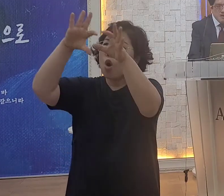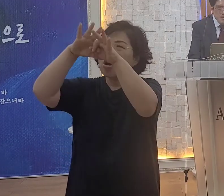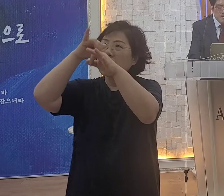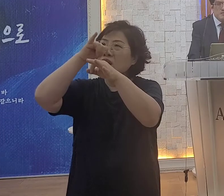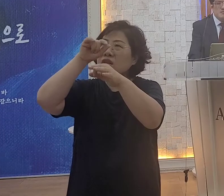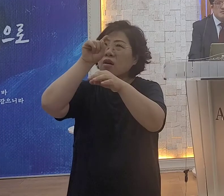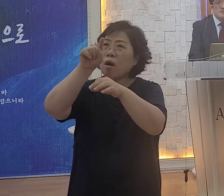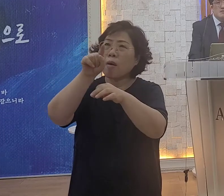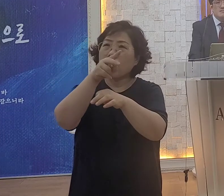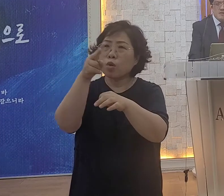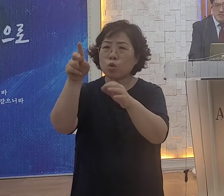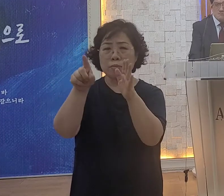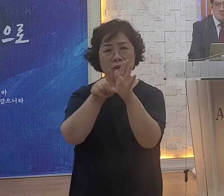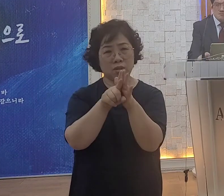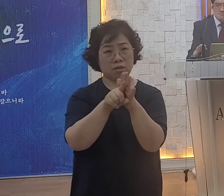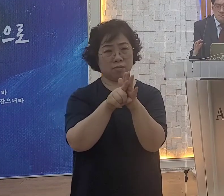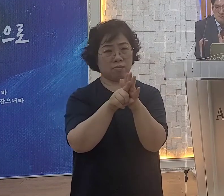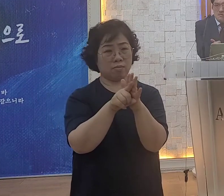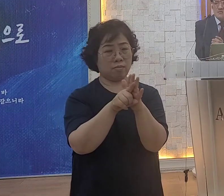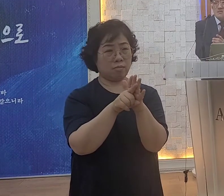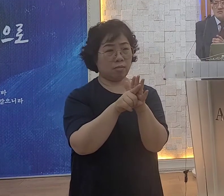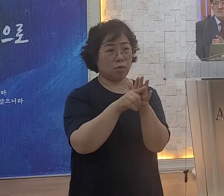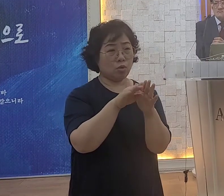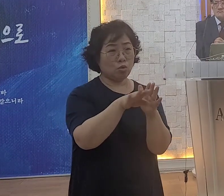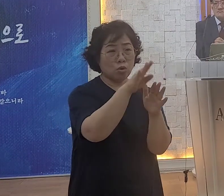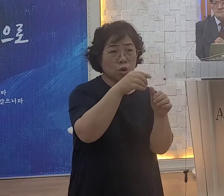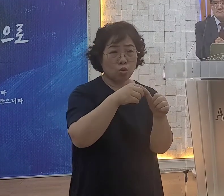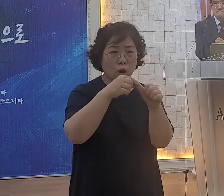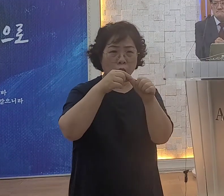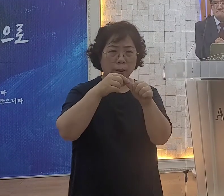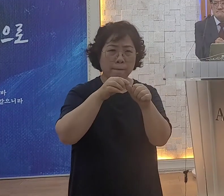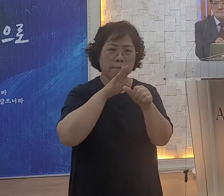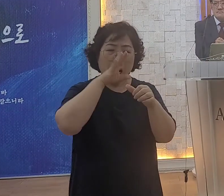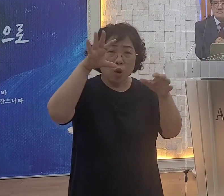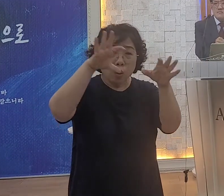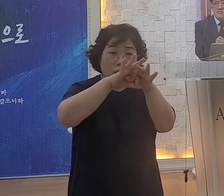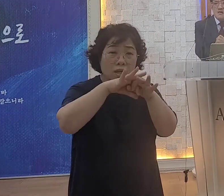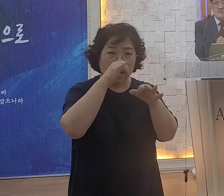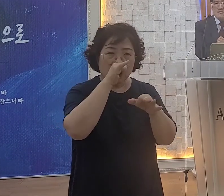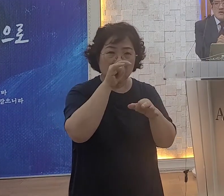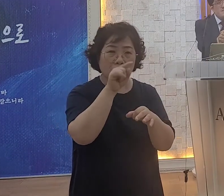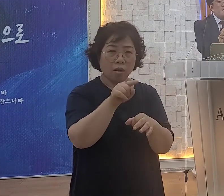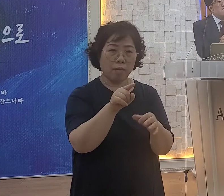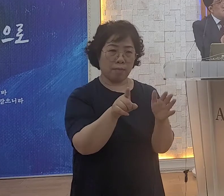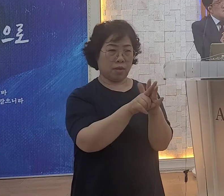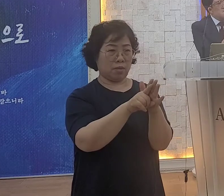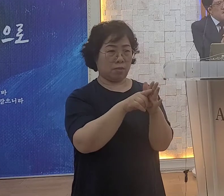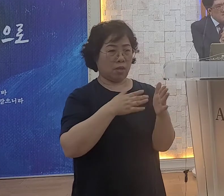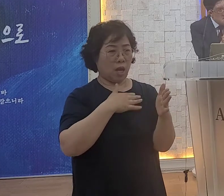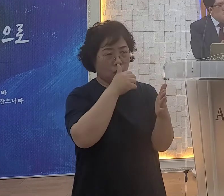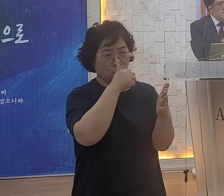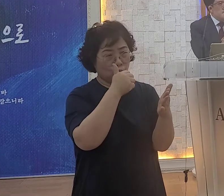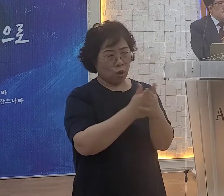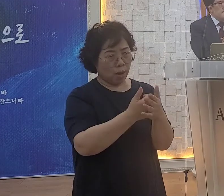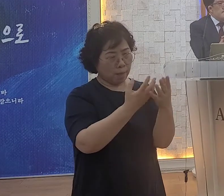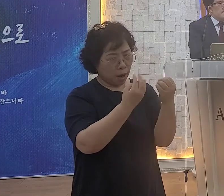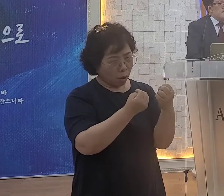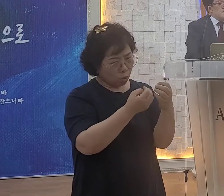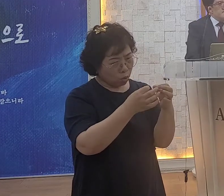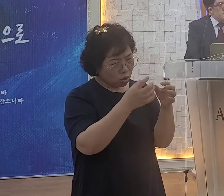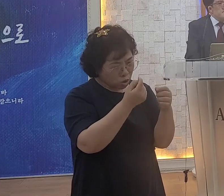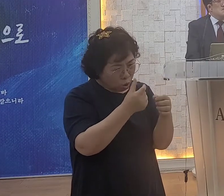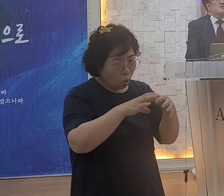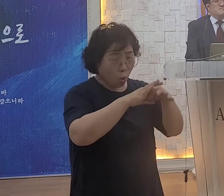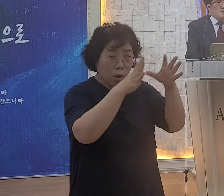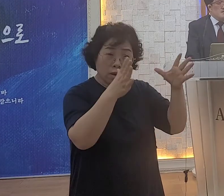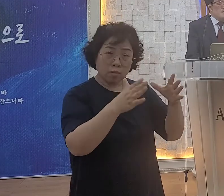믿음이었다라는 것을 말씀. 우리 구원과 직결. 내가 죄가 많고 적고가 아니고